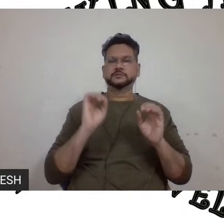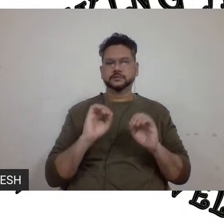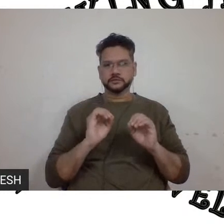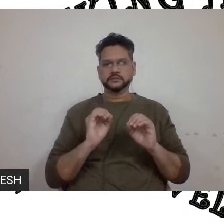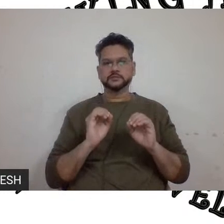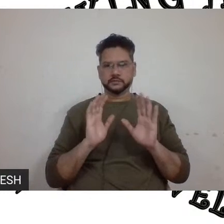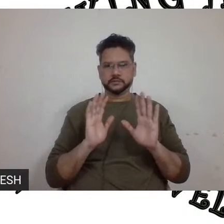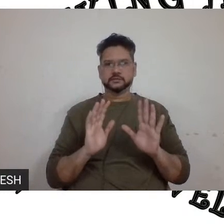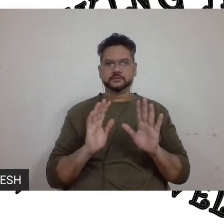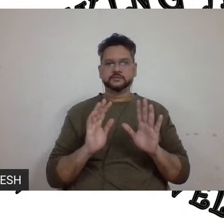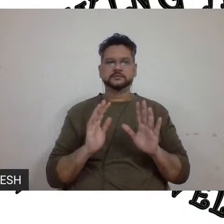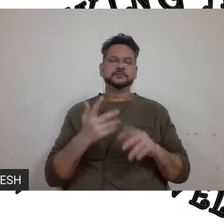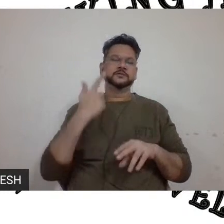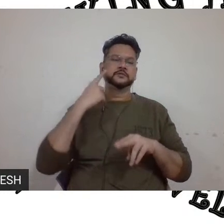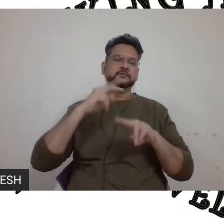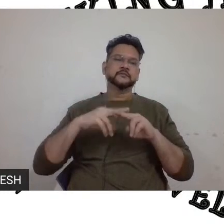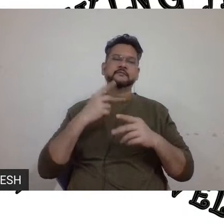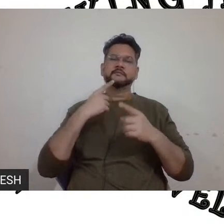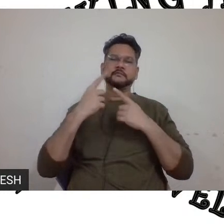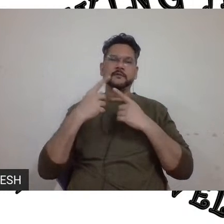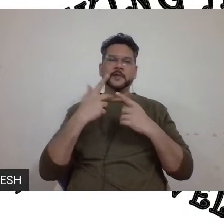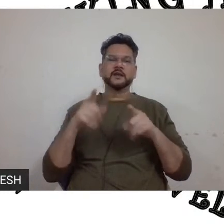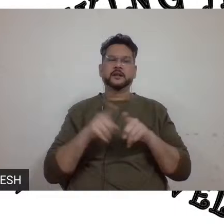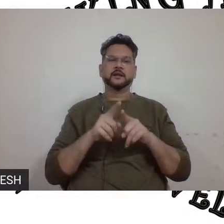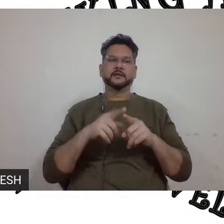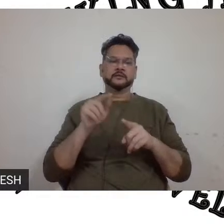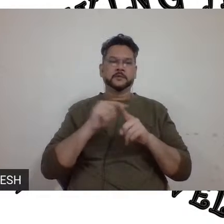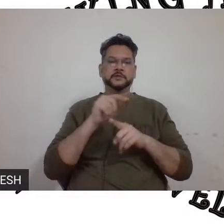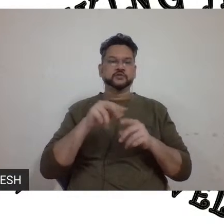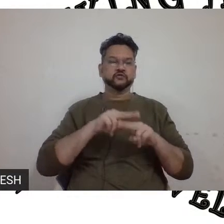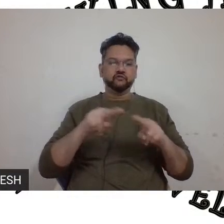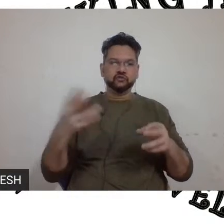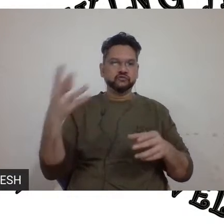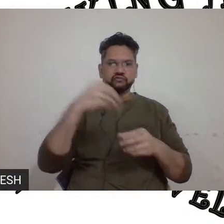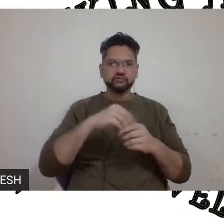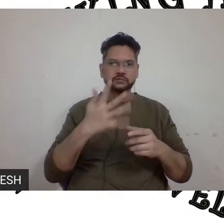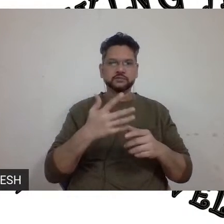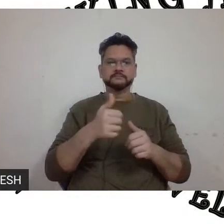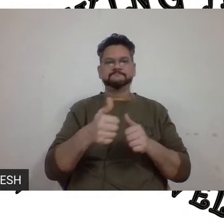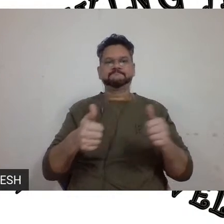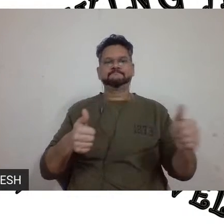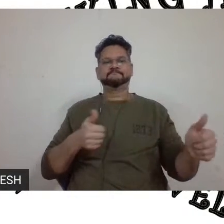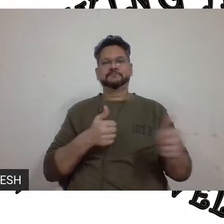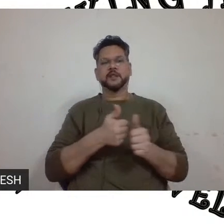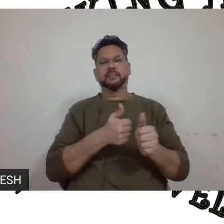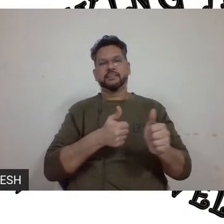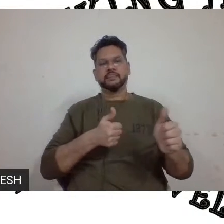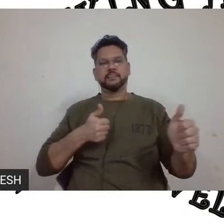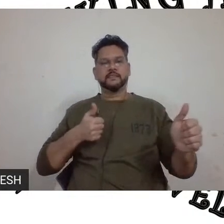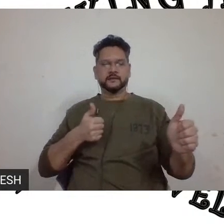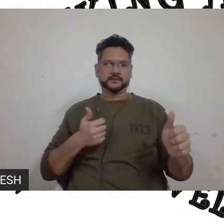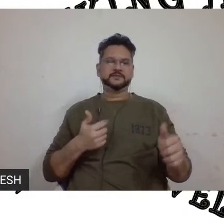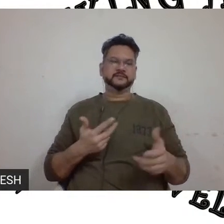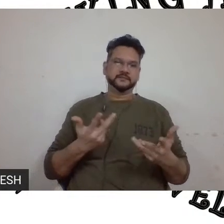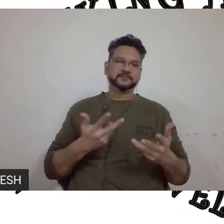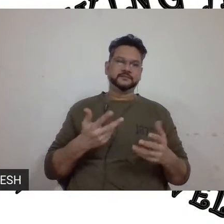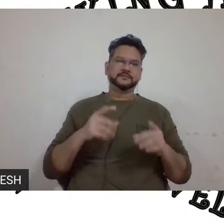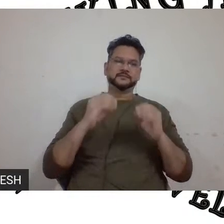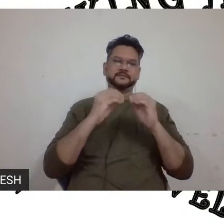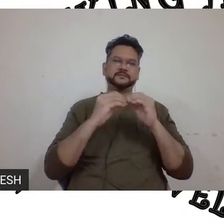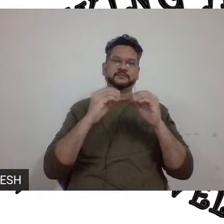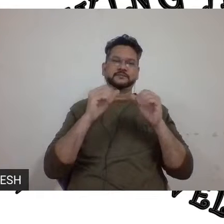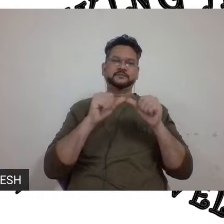उसे कहते हैं बैकलॉग। इससे पहले भी हमारे साथी स्पीकर ने कहा था कि बहुत सारे बैकलॉग बचा हुआ